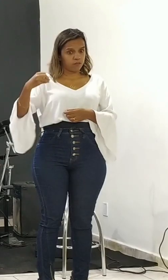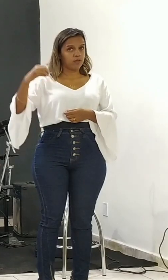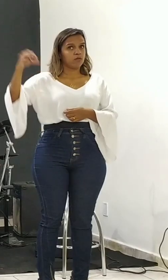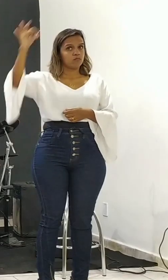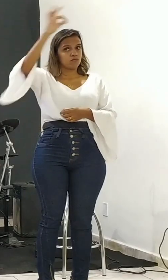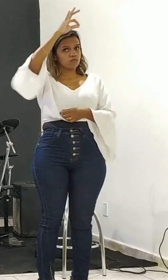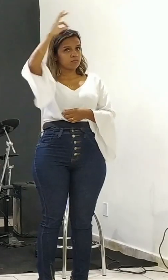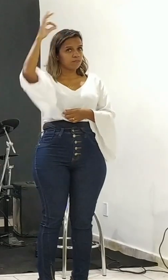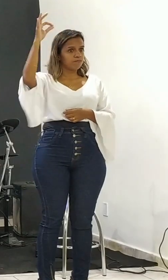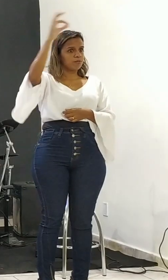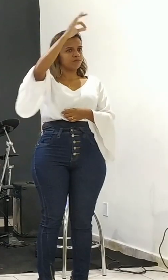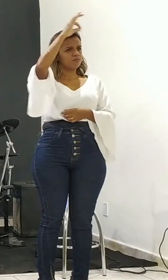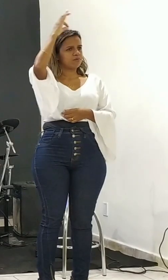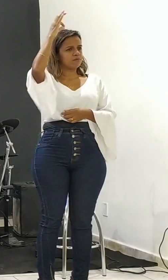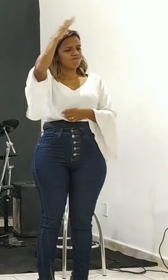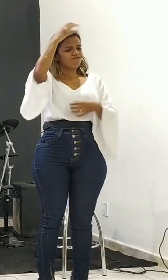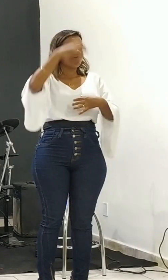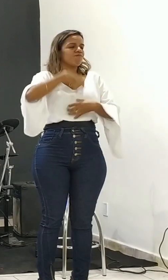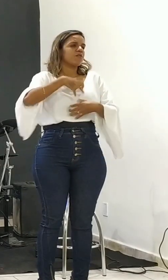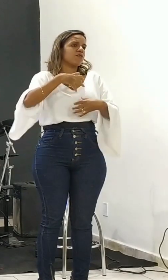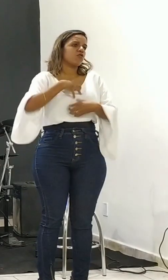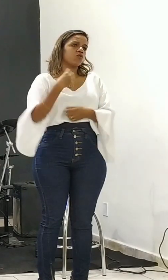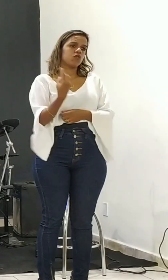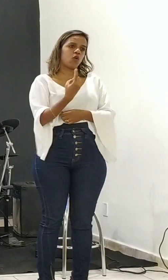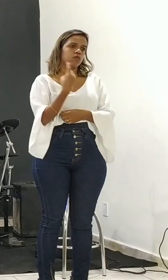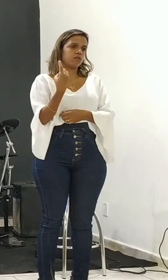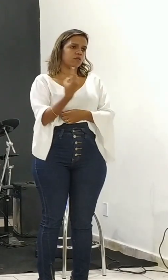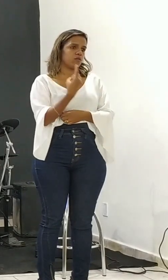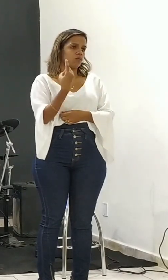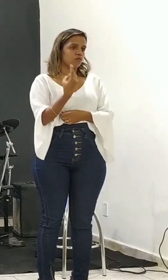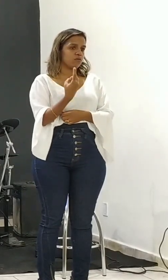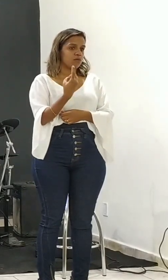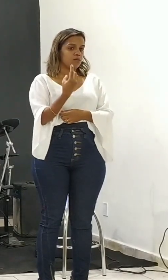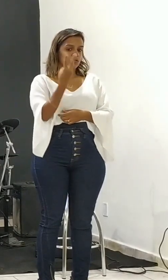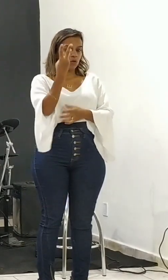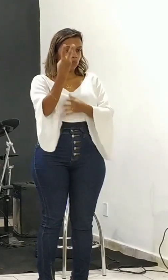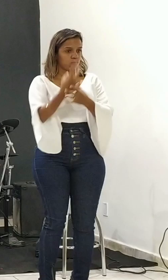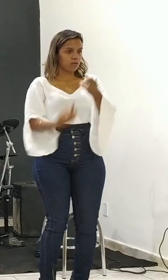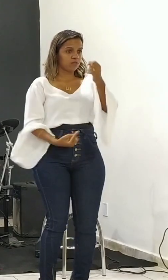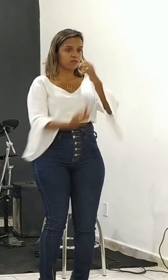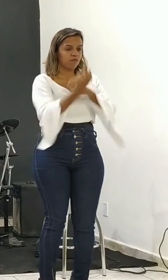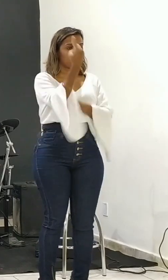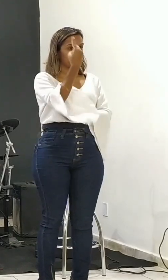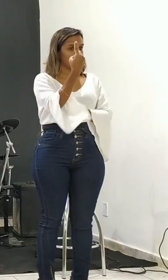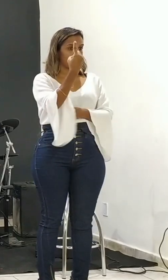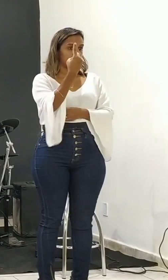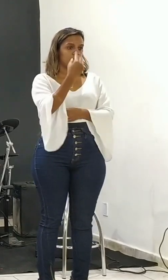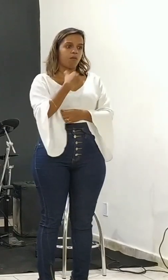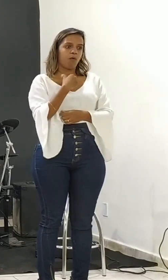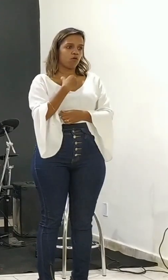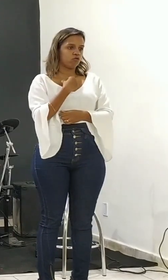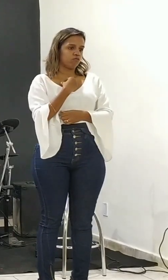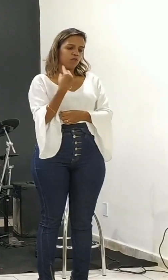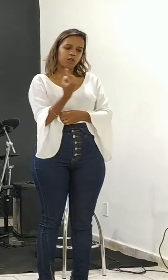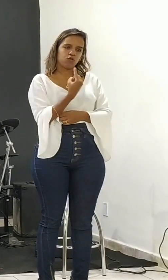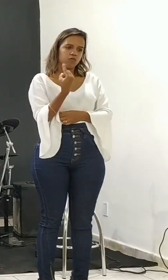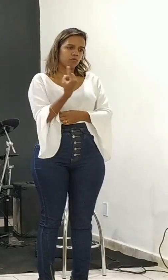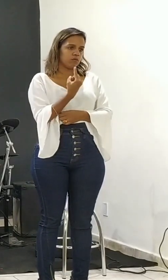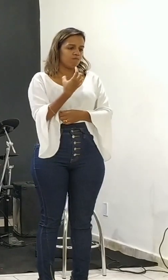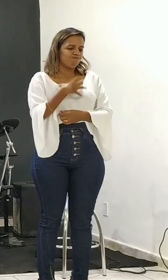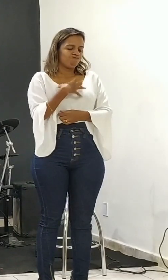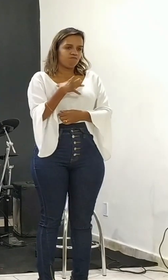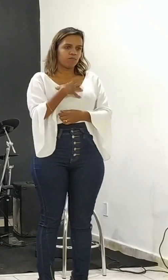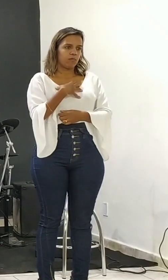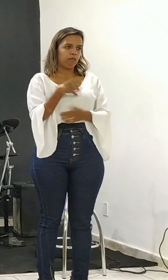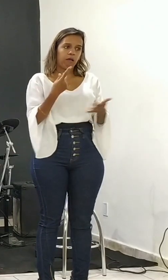do Espírito Santo e está se sentindo só? Só esses três em você são parte. Então não tem solidão aí, irmãos. Alguma coisa